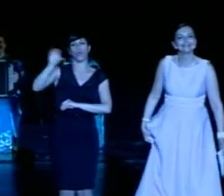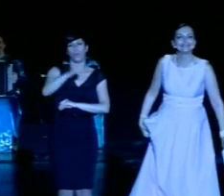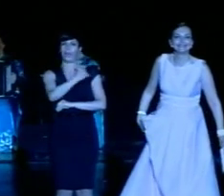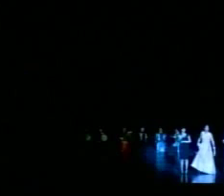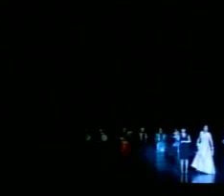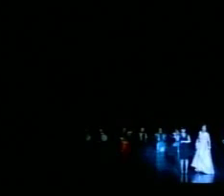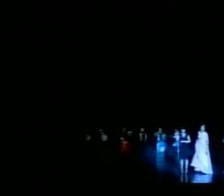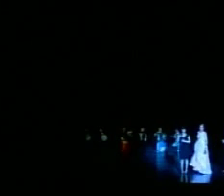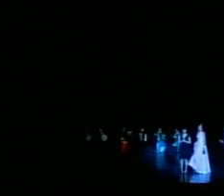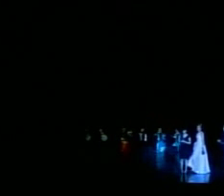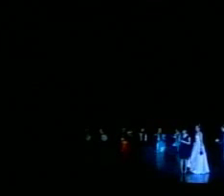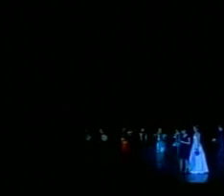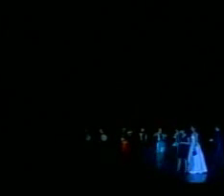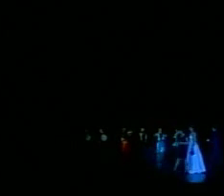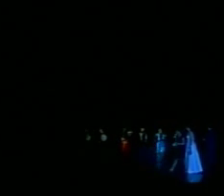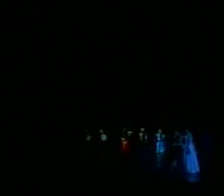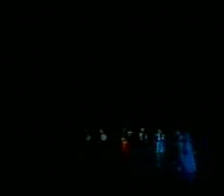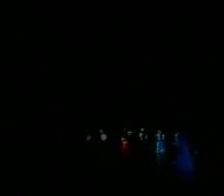Europa.